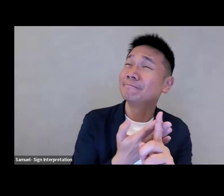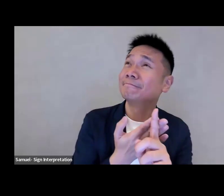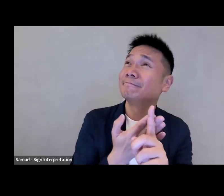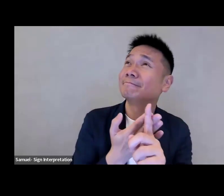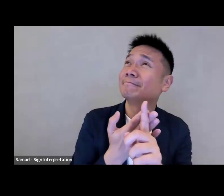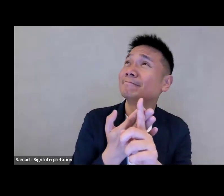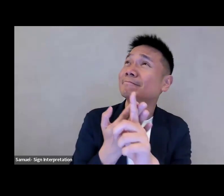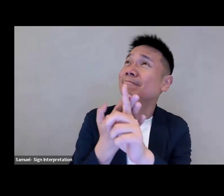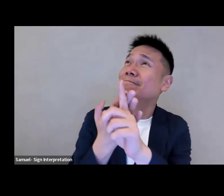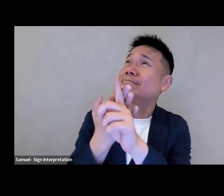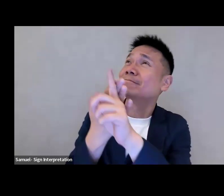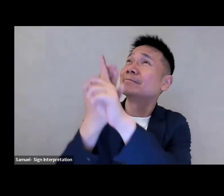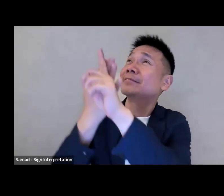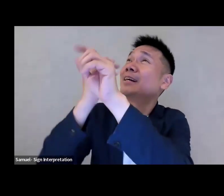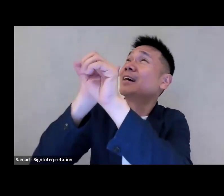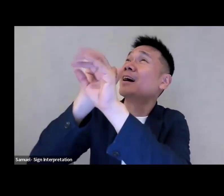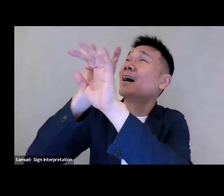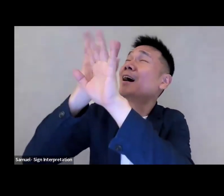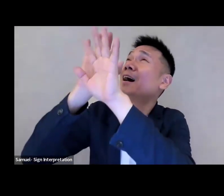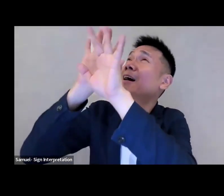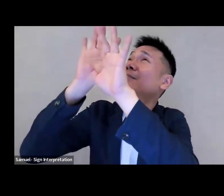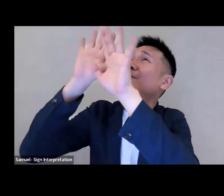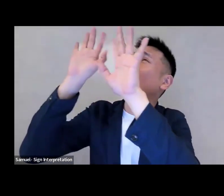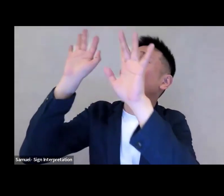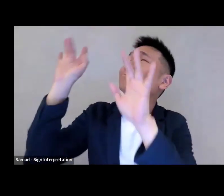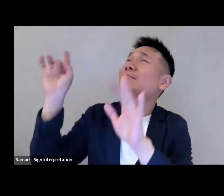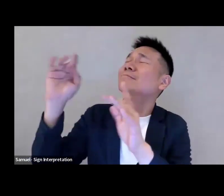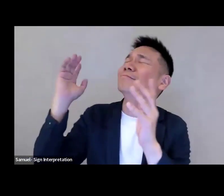传奇持续下去。